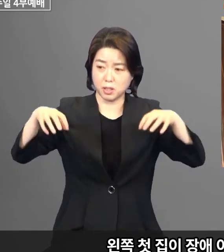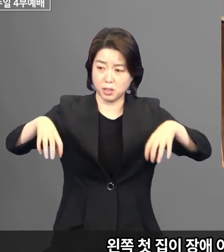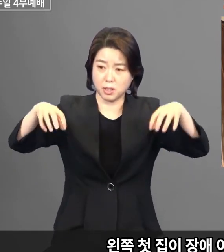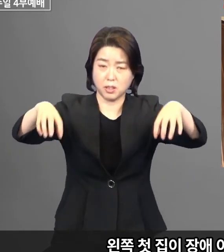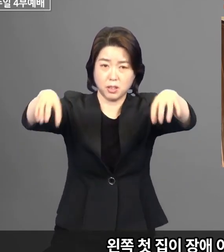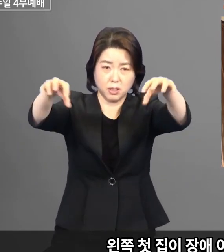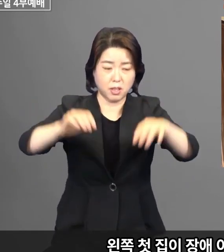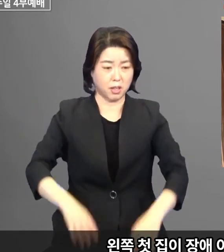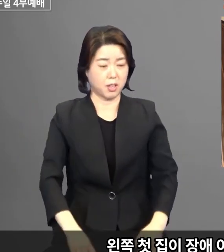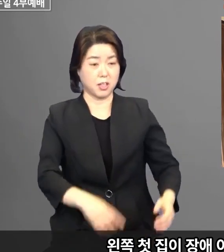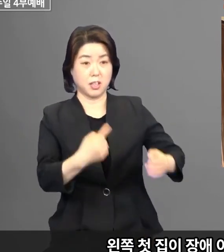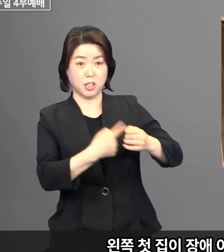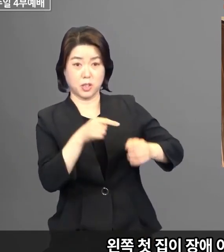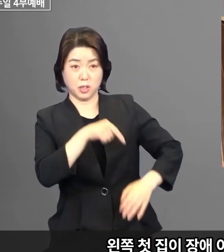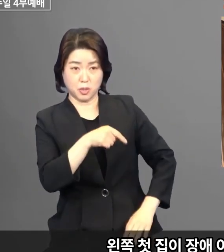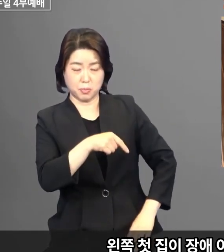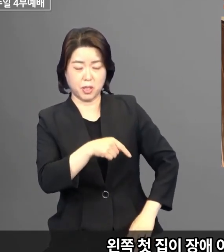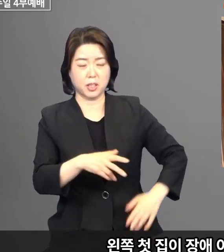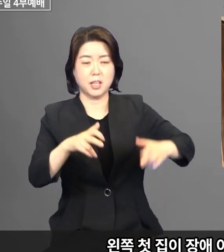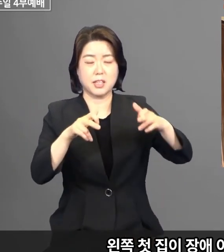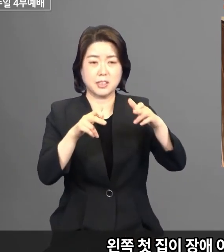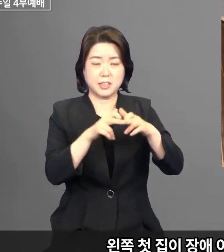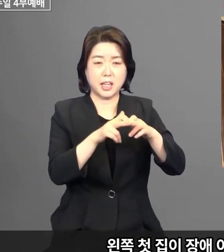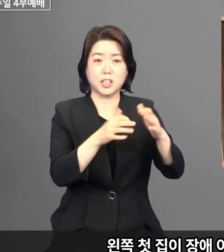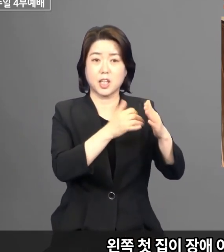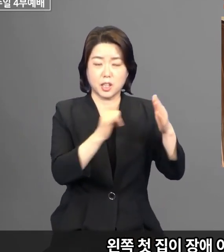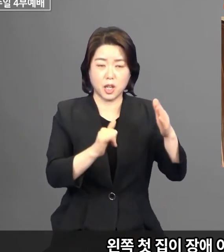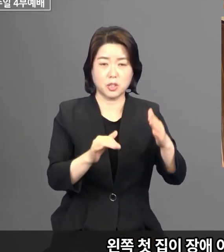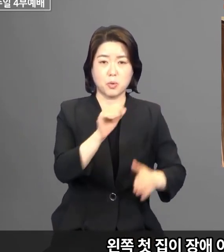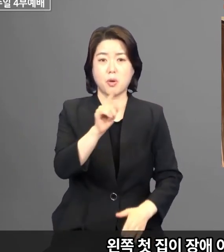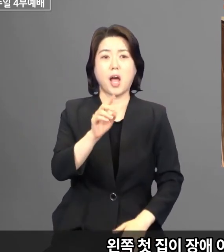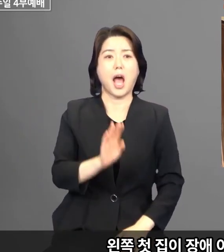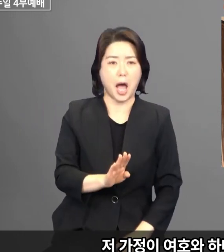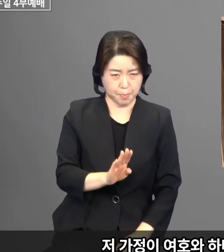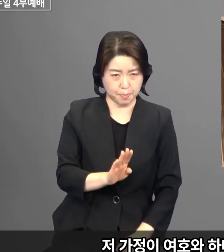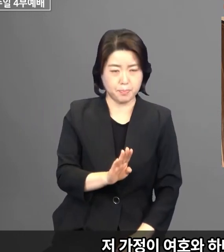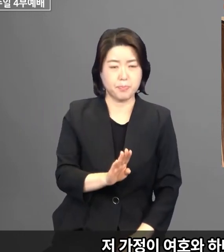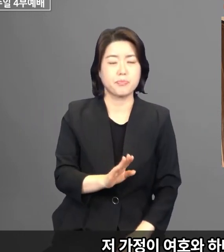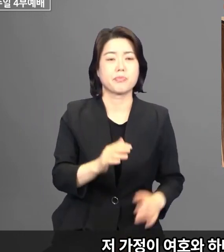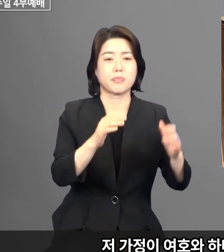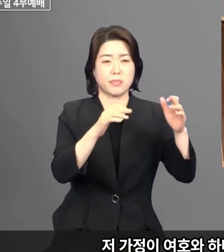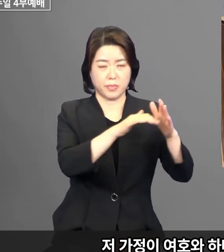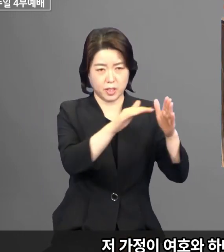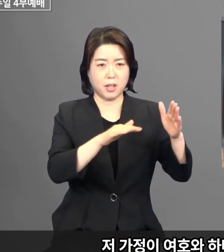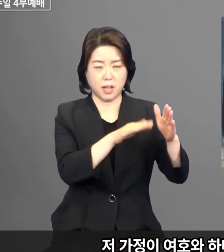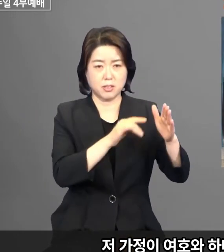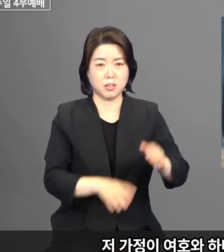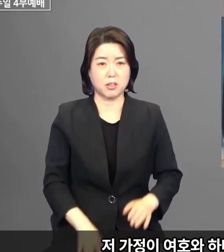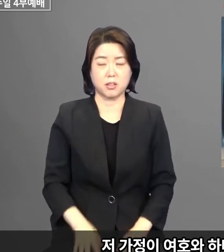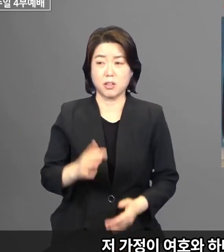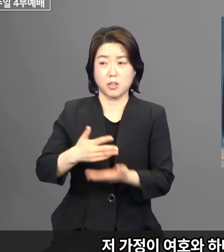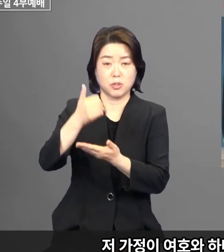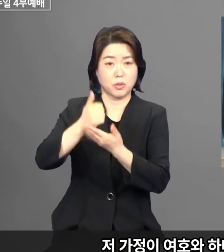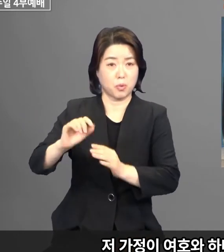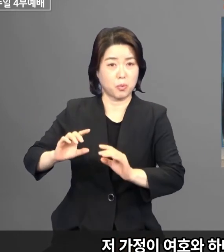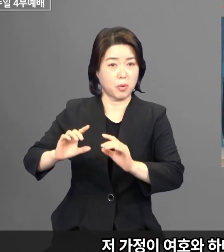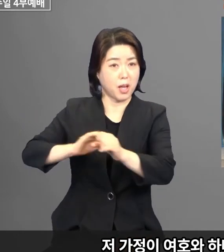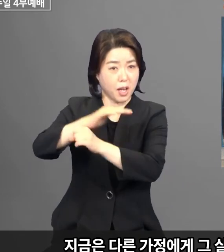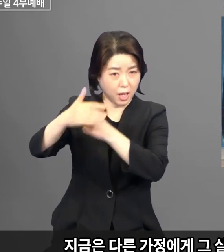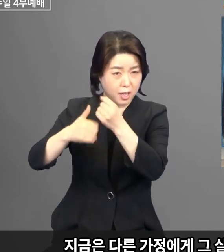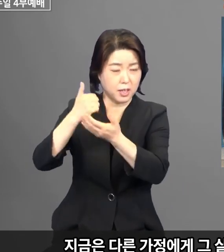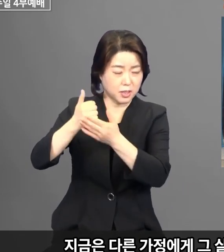첫 집이 장애아동 아베 가정입니다. 저 가정이 여호와 하나님의 사랑을